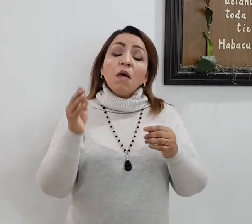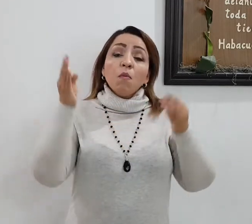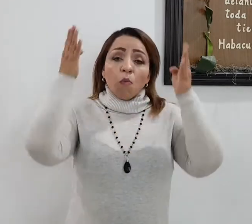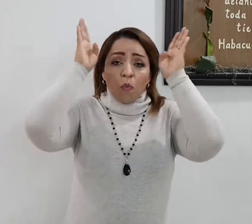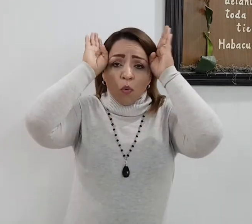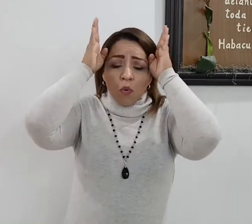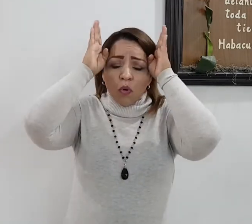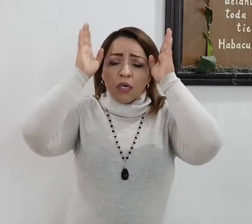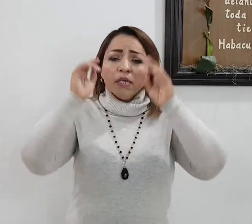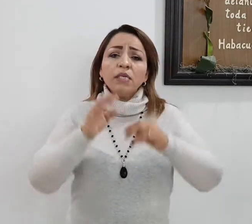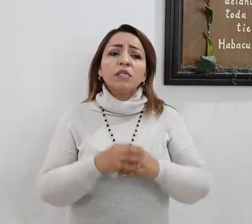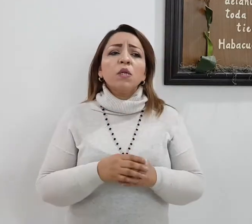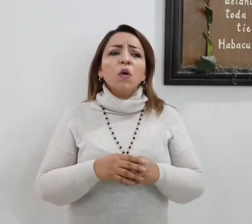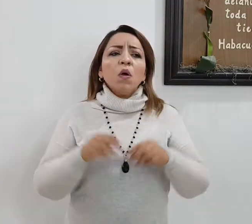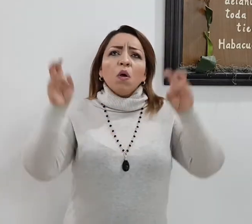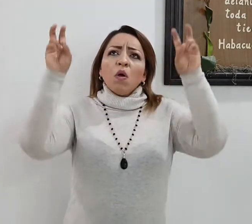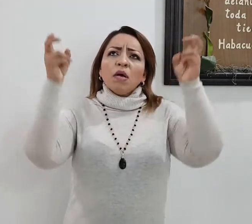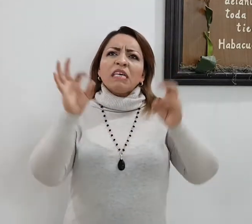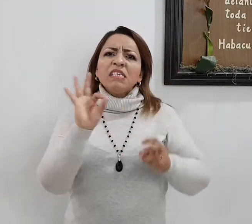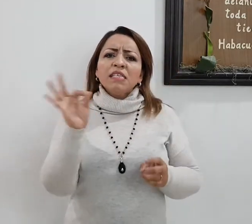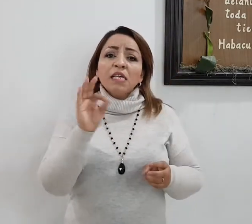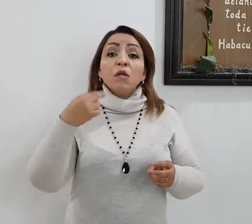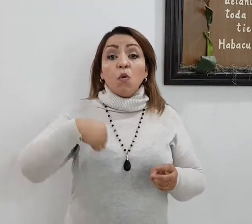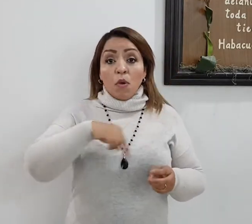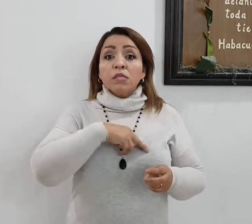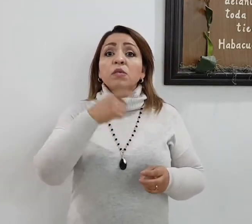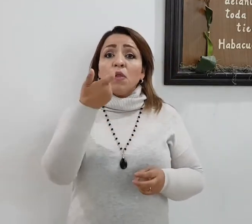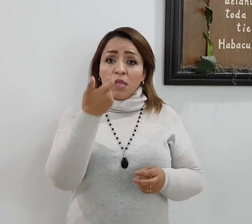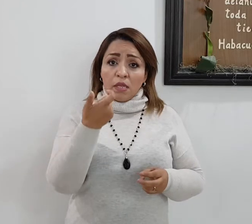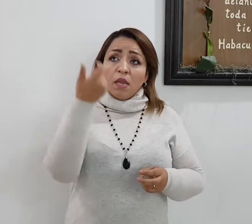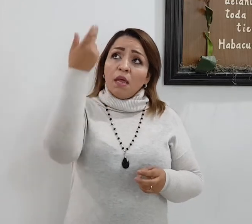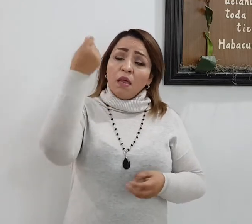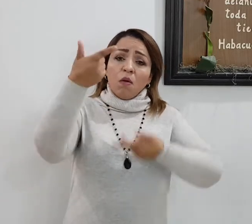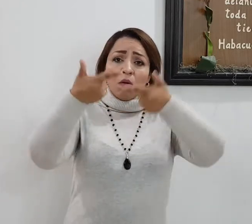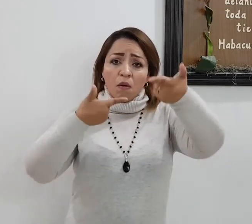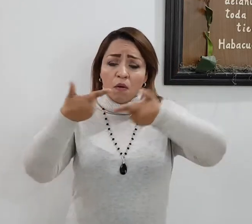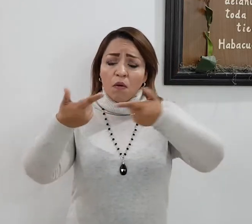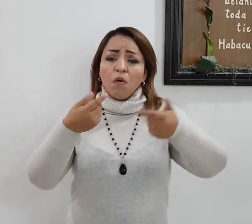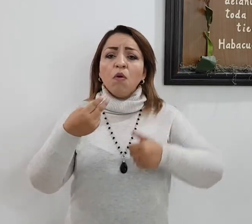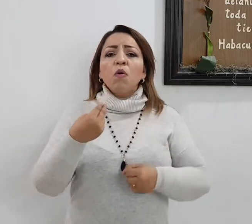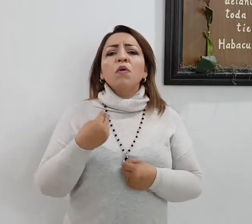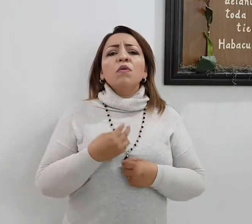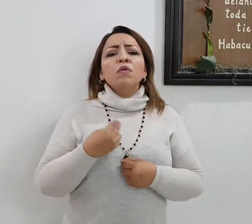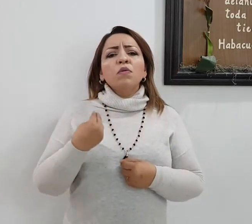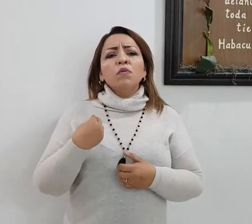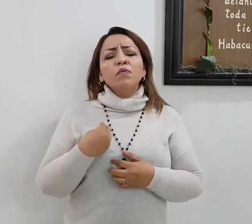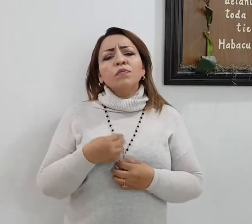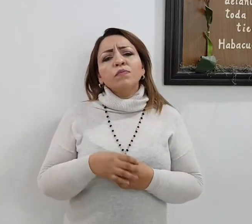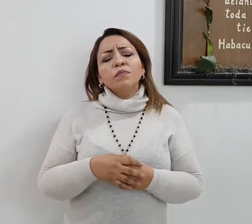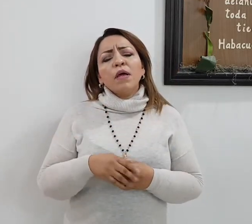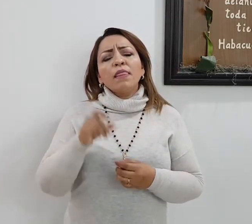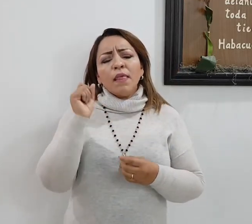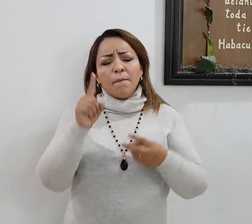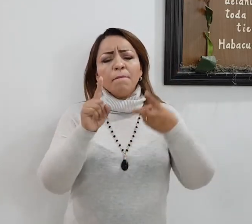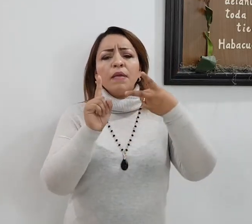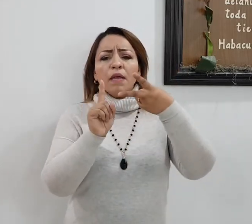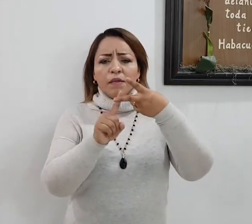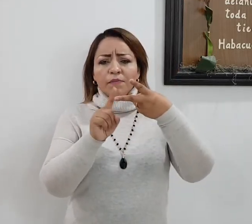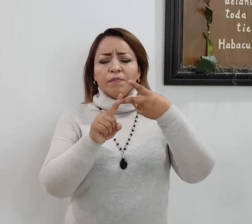si el Señor lo necesita, tenemos que aprender a entregarle al Señor lo que es del Señor. Pero también veíamos que no solamente era un